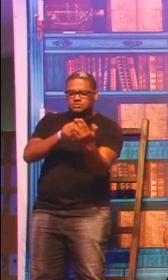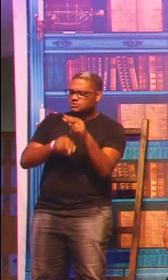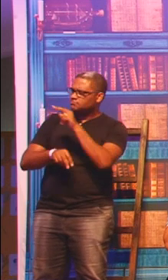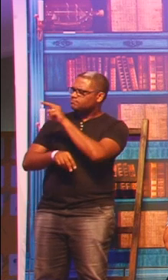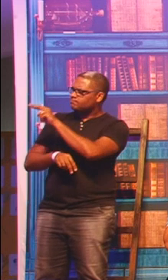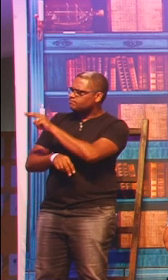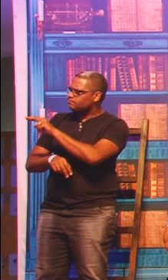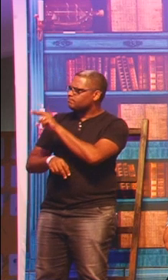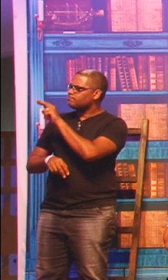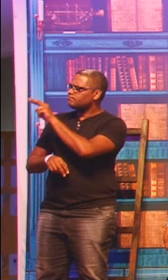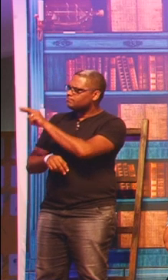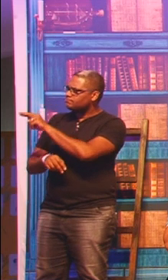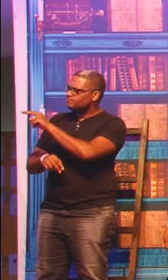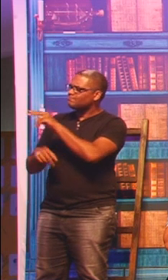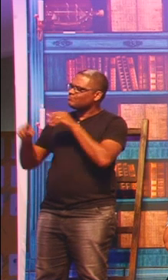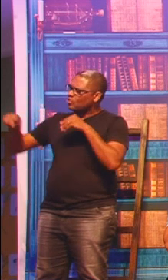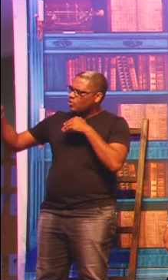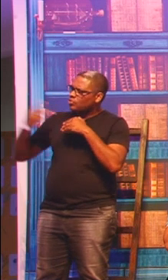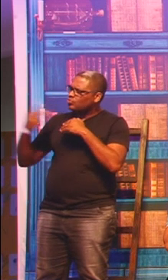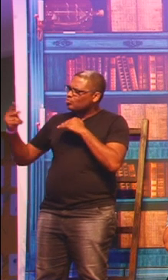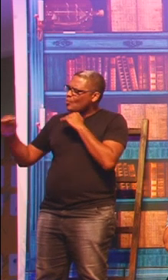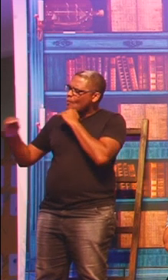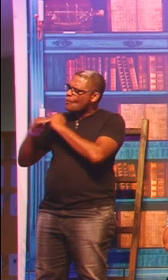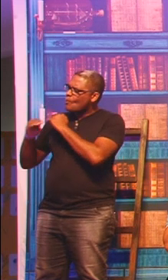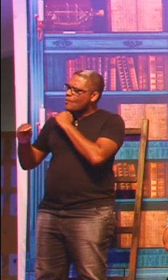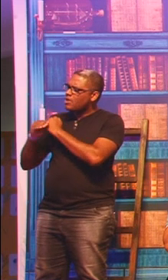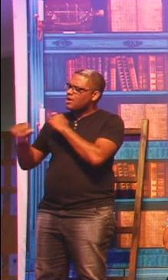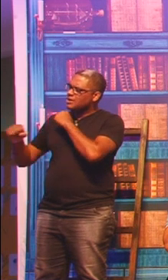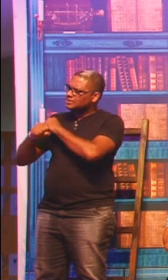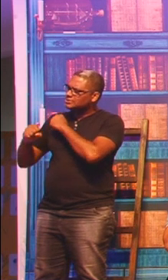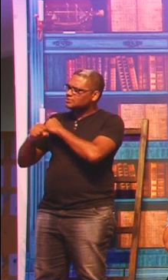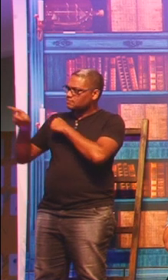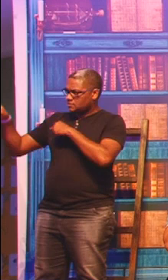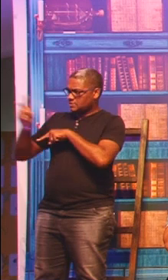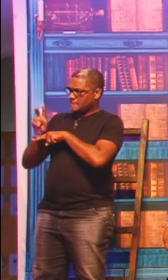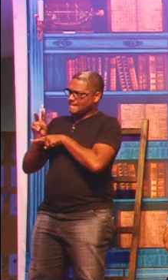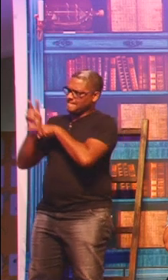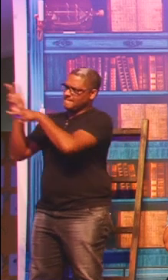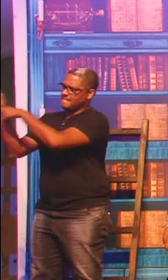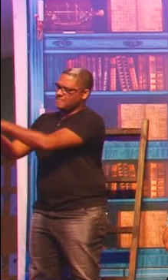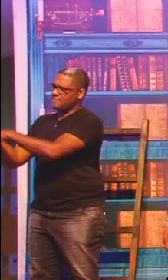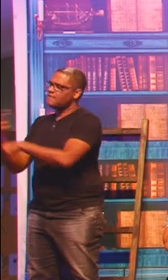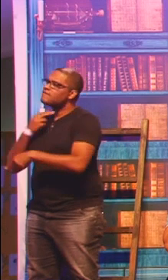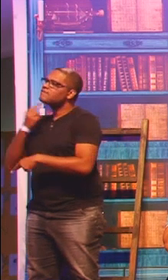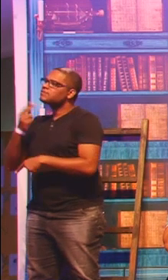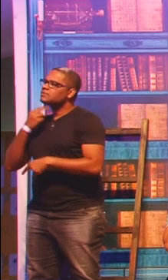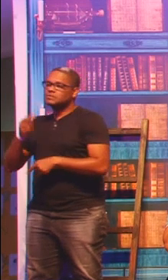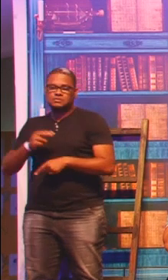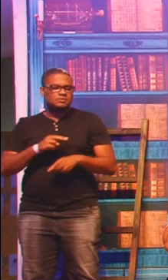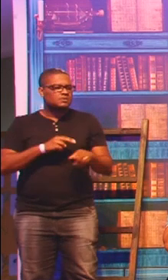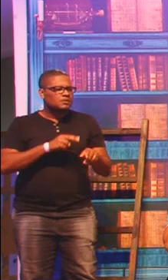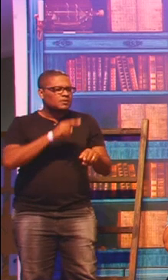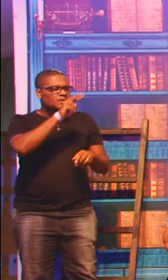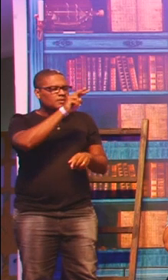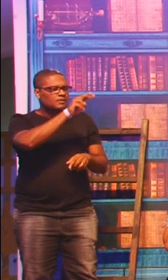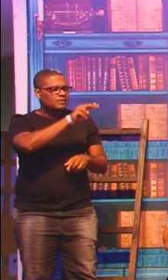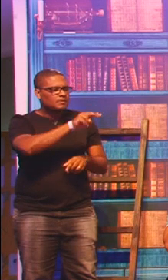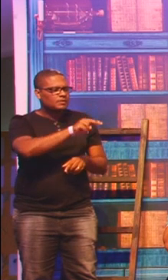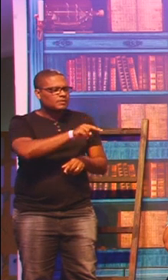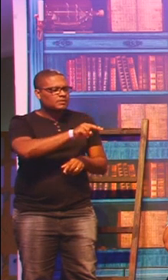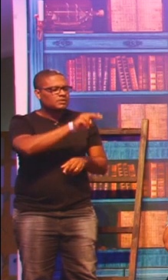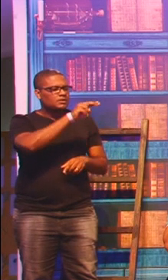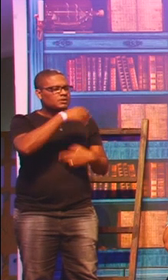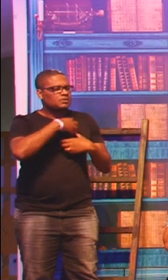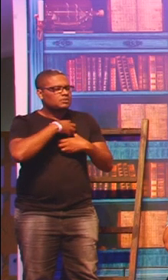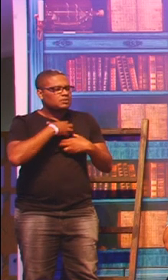irmã. Seríamos as iguais. A quem emprestaria voz teria que percorrer com a visão os sinais do corpo da